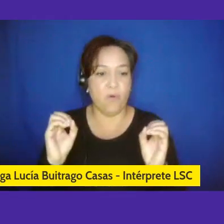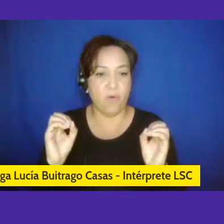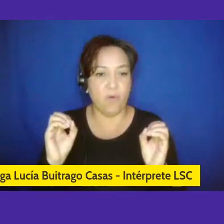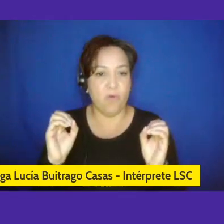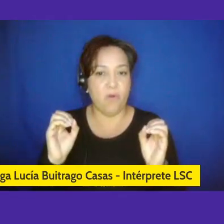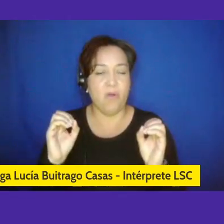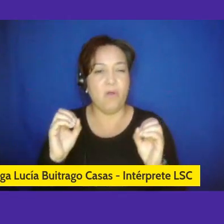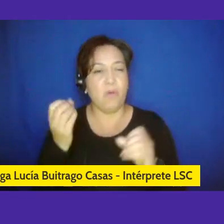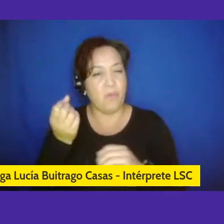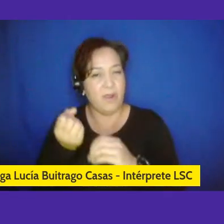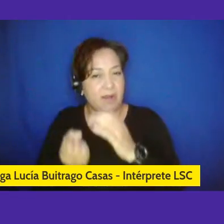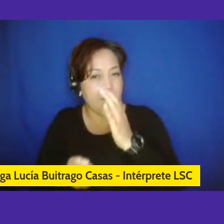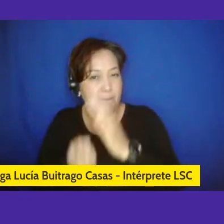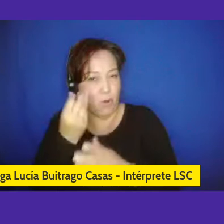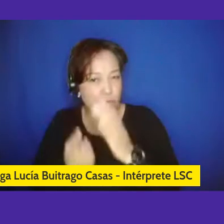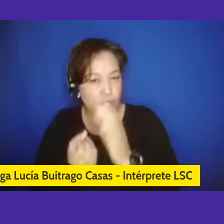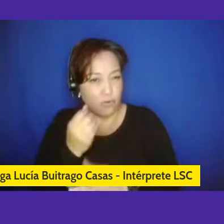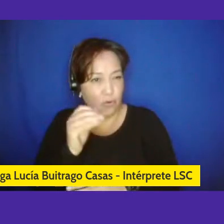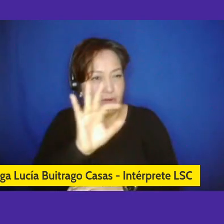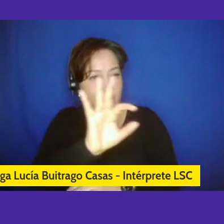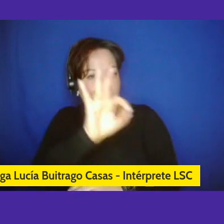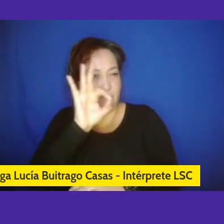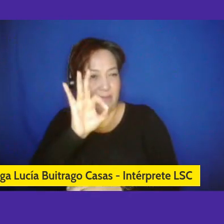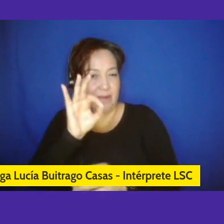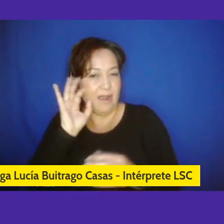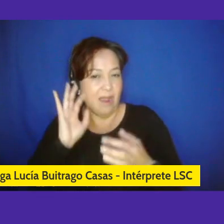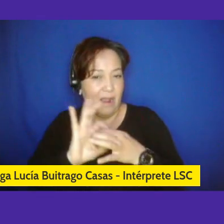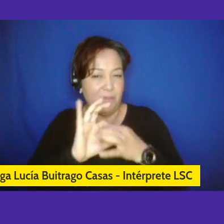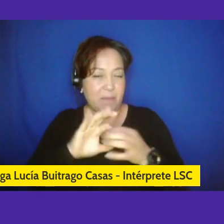El distribuidor se interesa si ve la historia